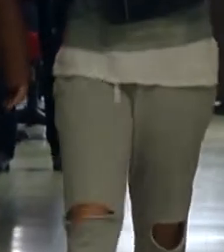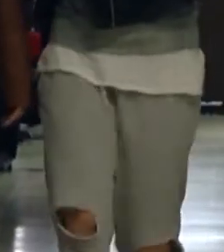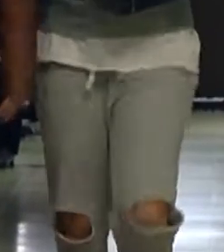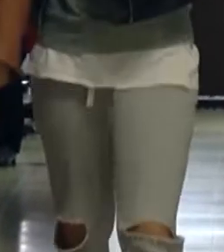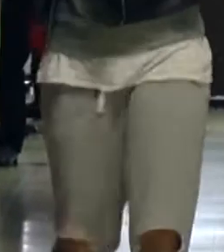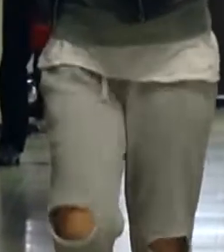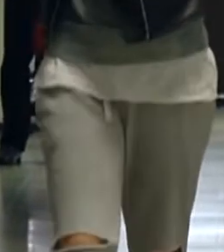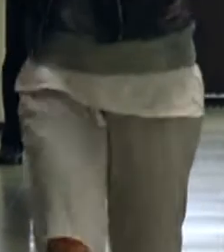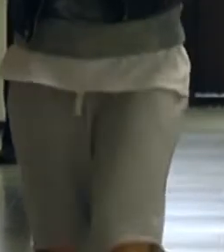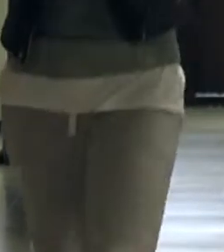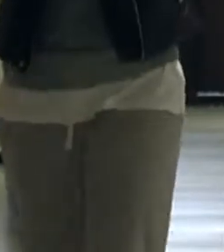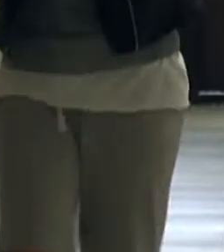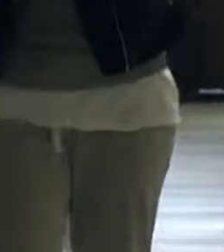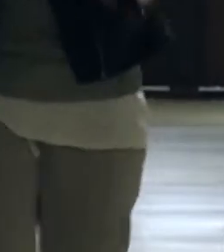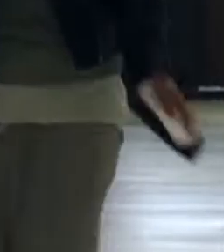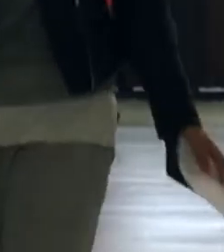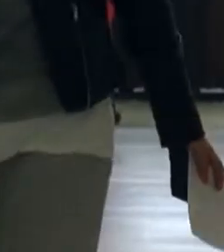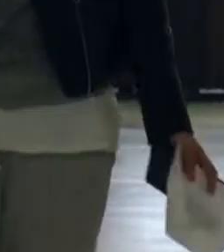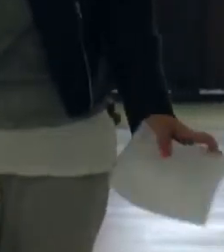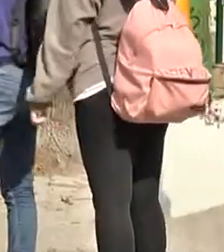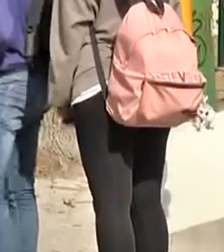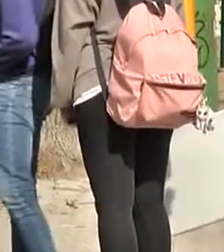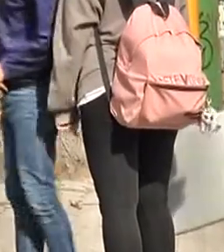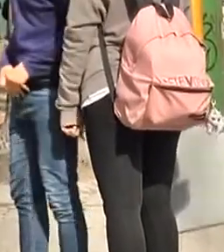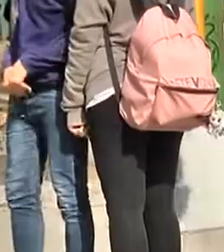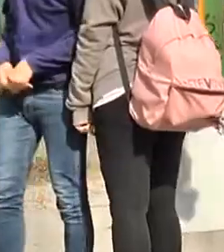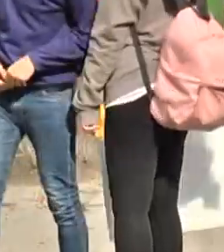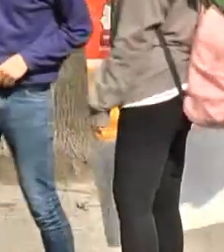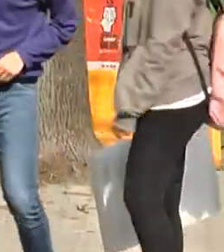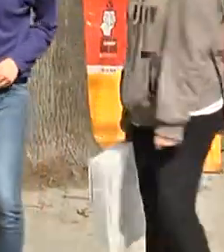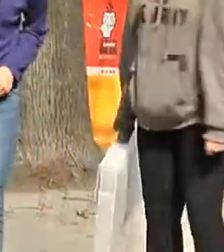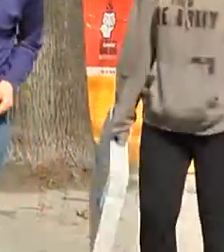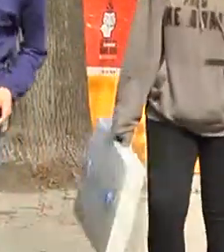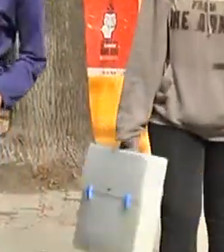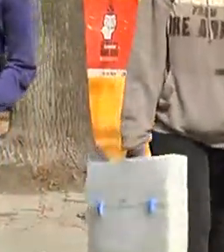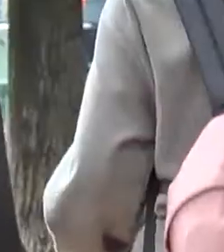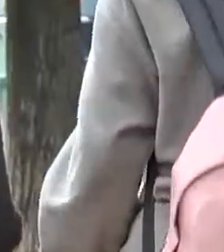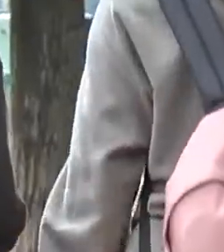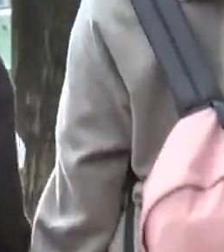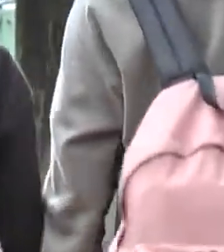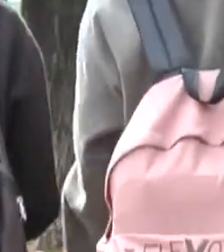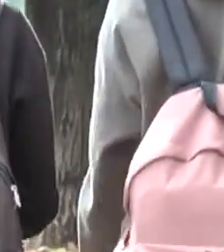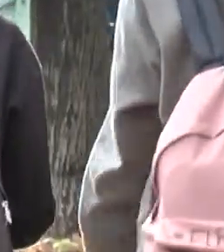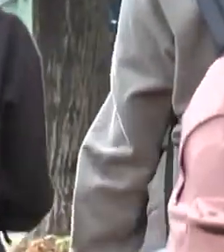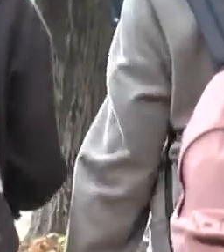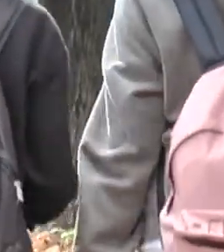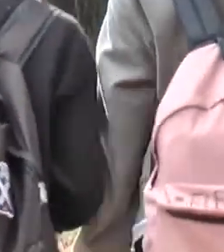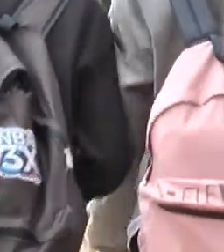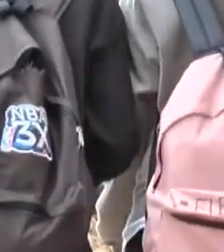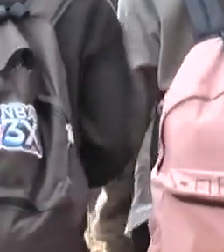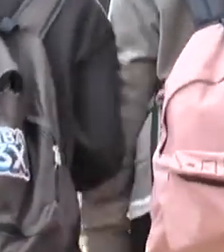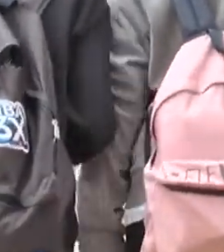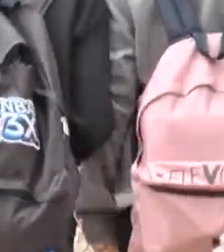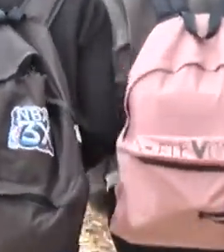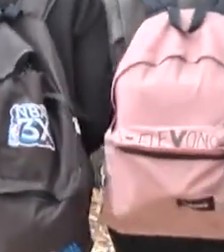delle scuole superiori del veneto al momento ancora in didattica a distanza in virtù dell'ordinanza regionale in scadenza 31 gennaio le modalità di ri partenza